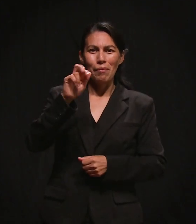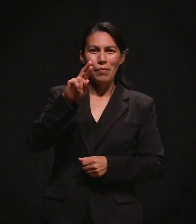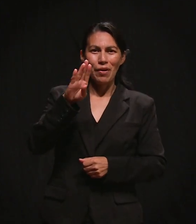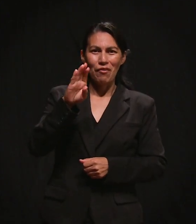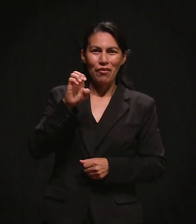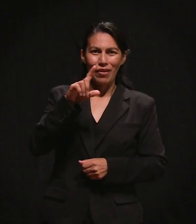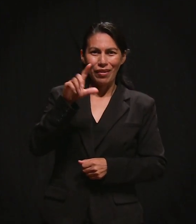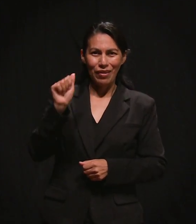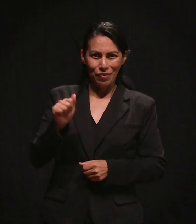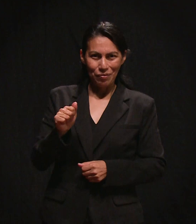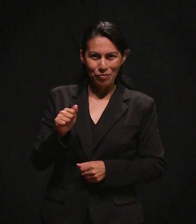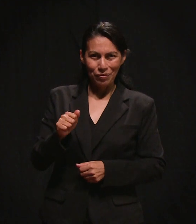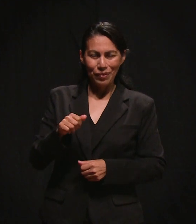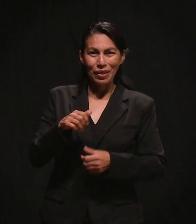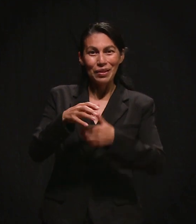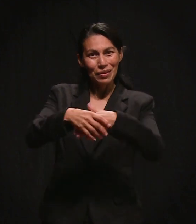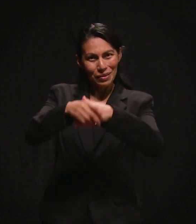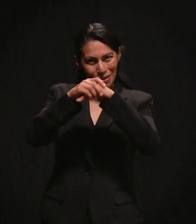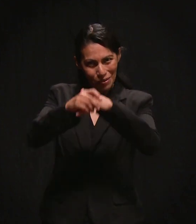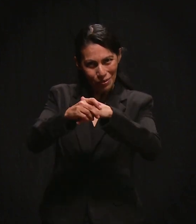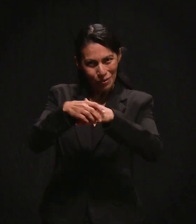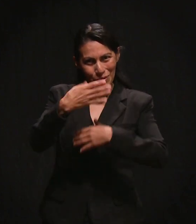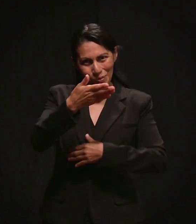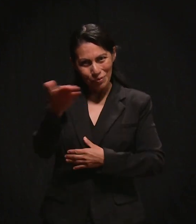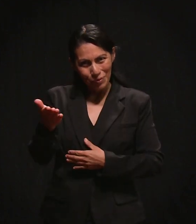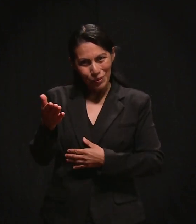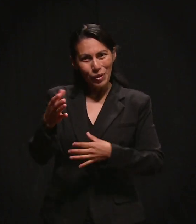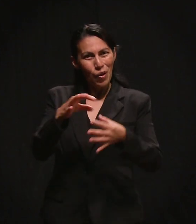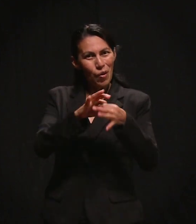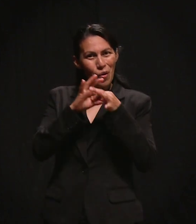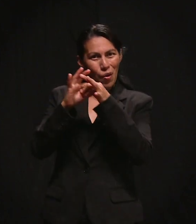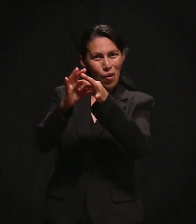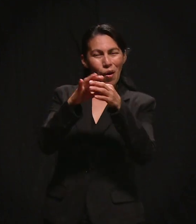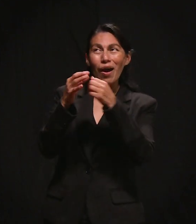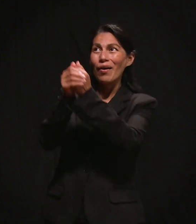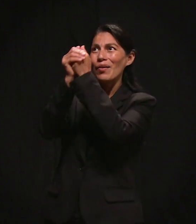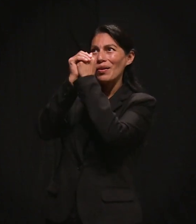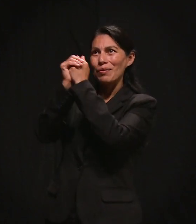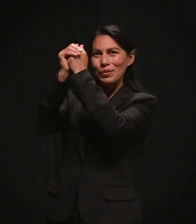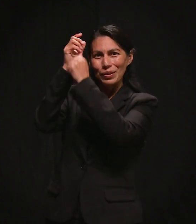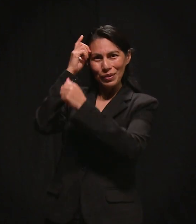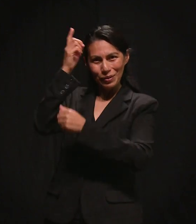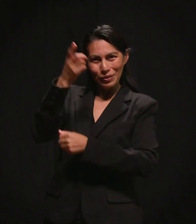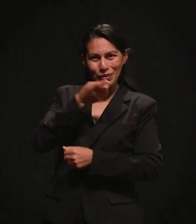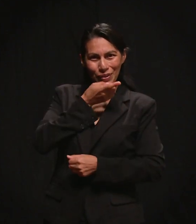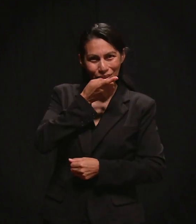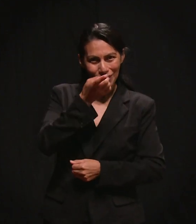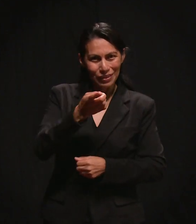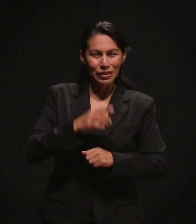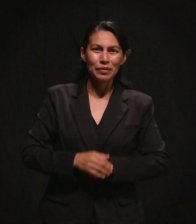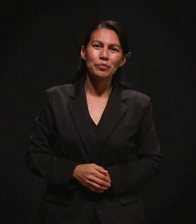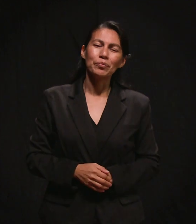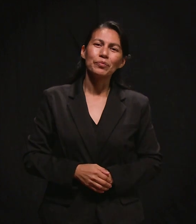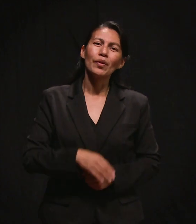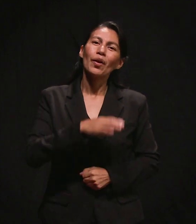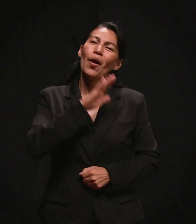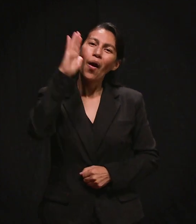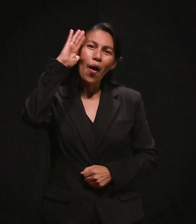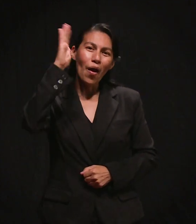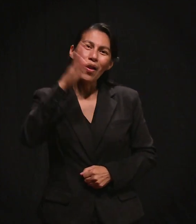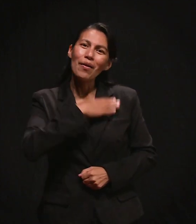Marbella. Nos unimos en alabanza a Dios por tus palabras, con tus palabras. Hola, buenas noches. Soy